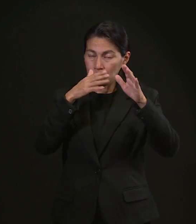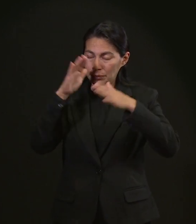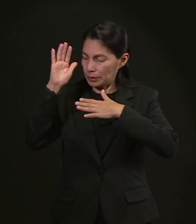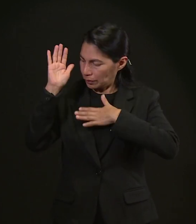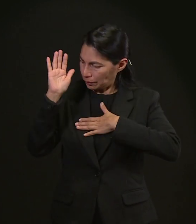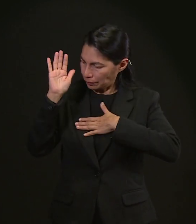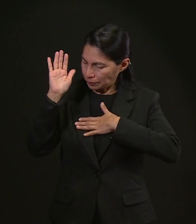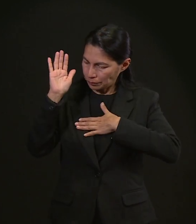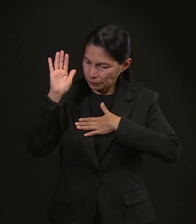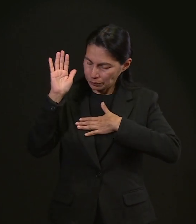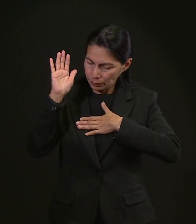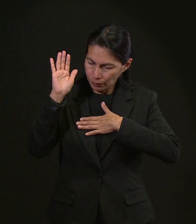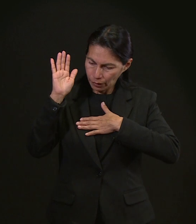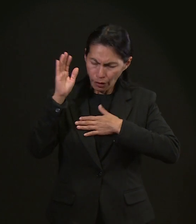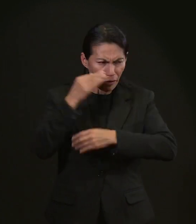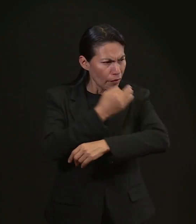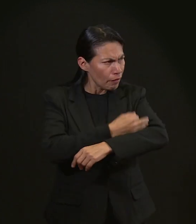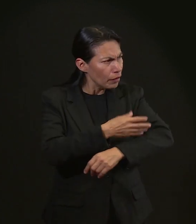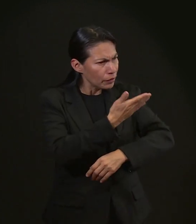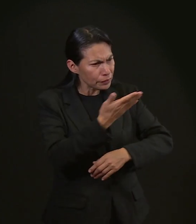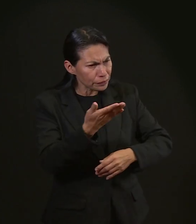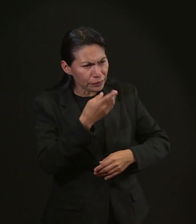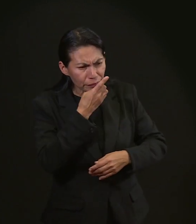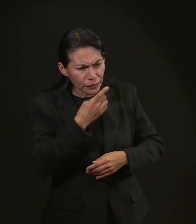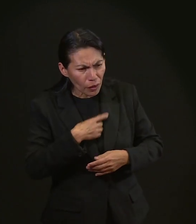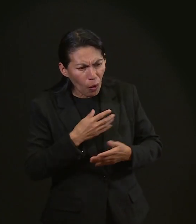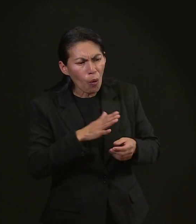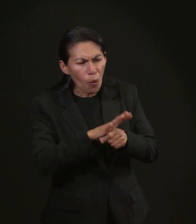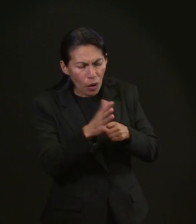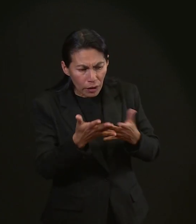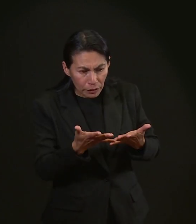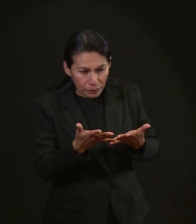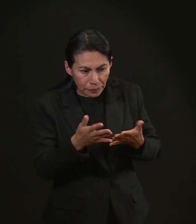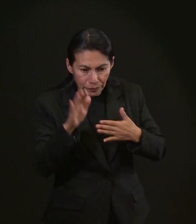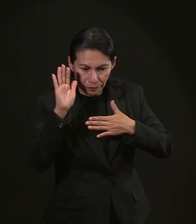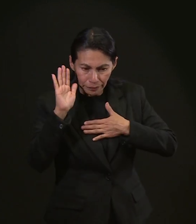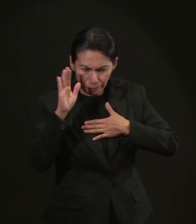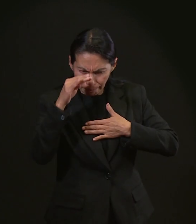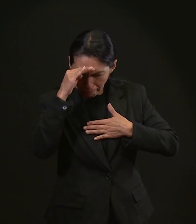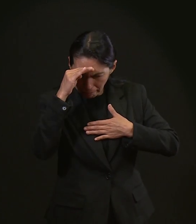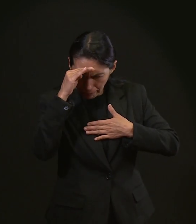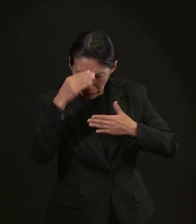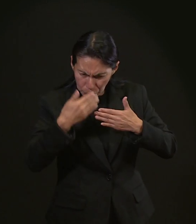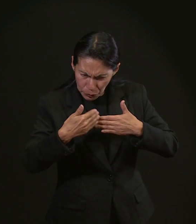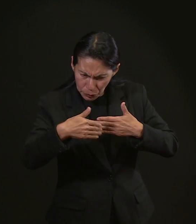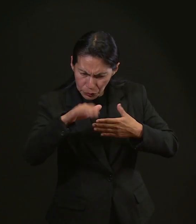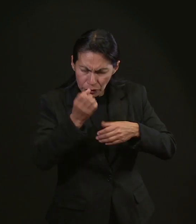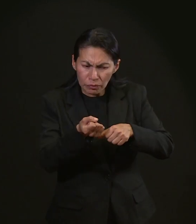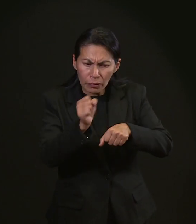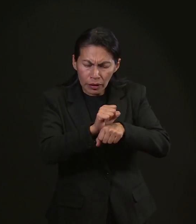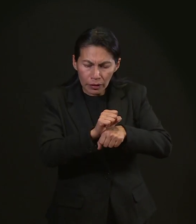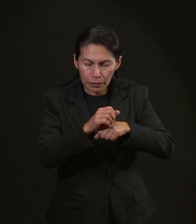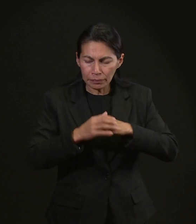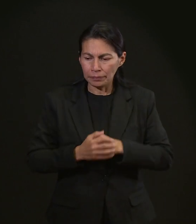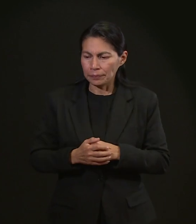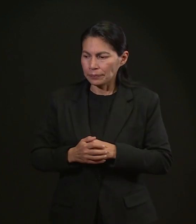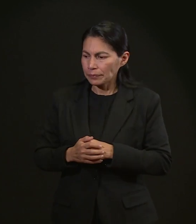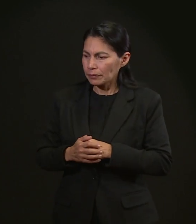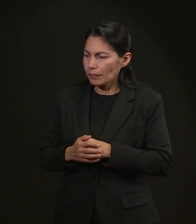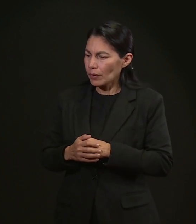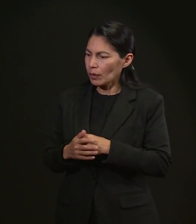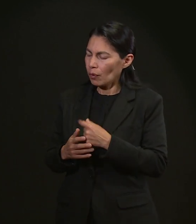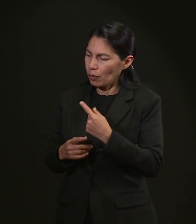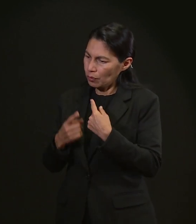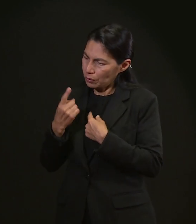promesas y la familia girar que nos va a indicar cuáles son esas dos promesas que vamos a meditar durante esta semana